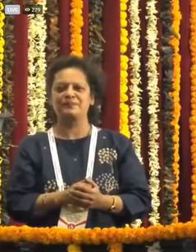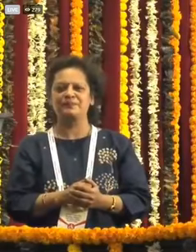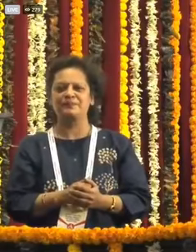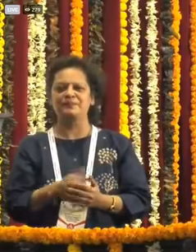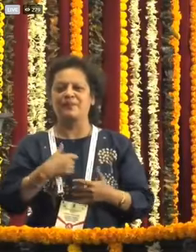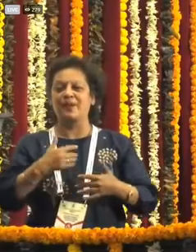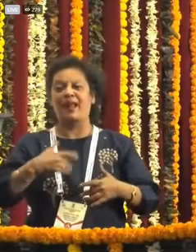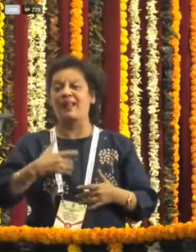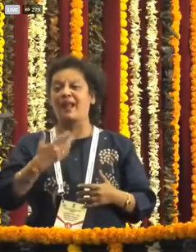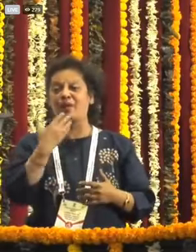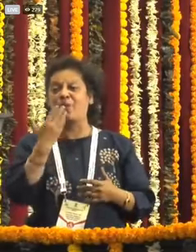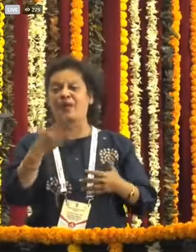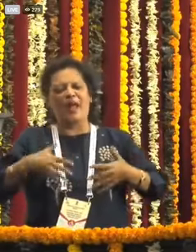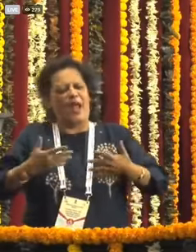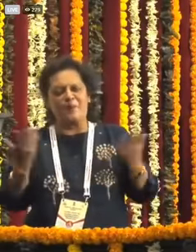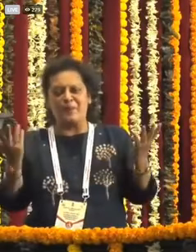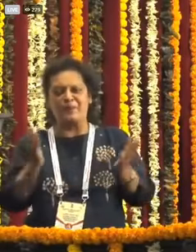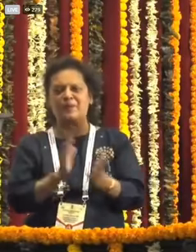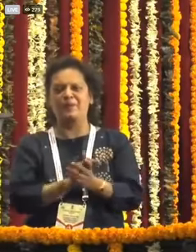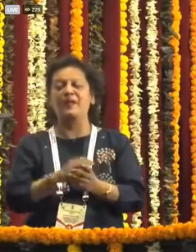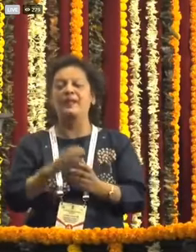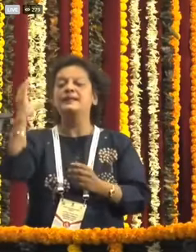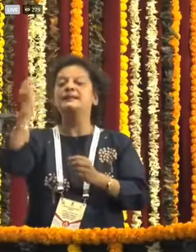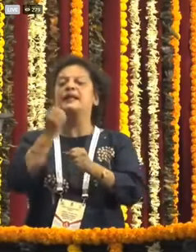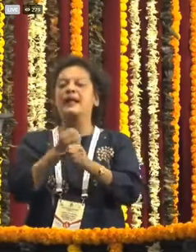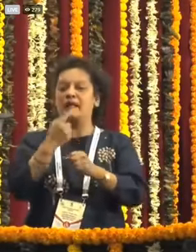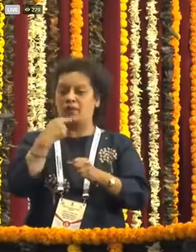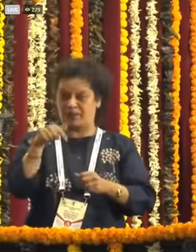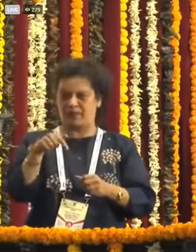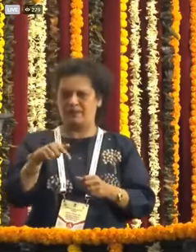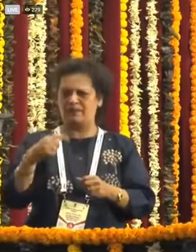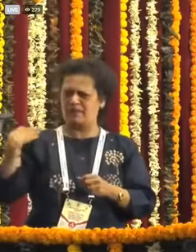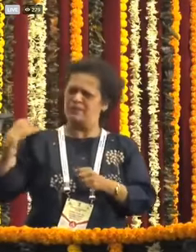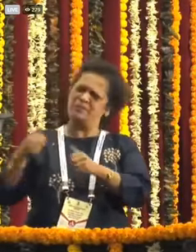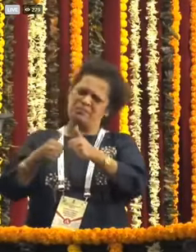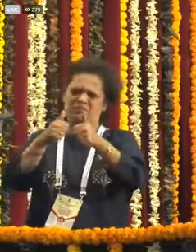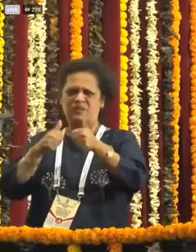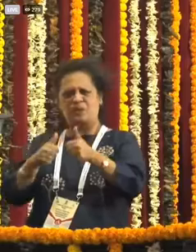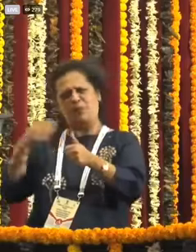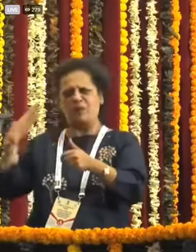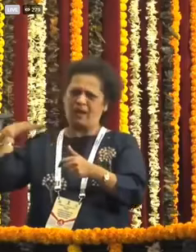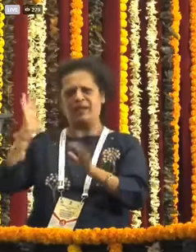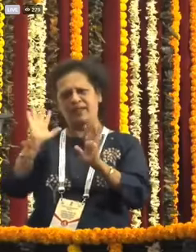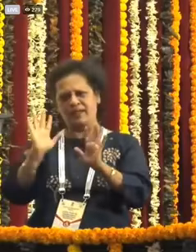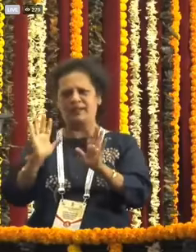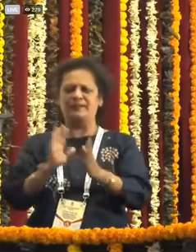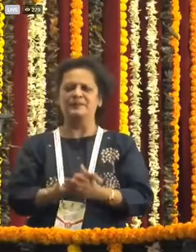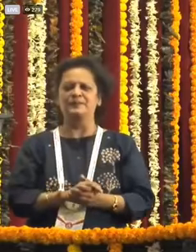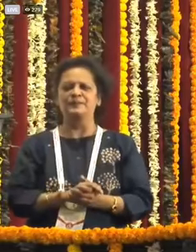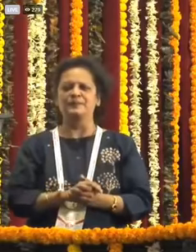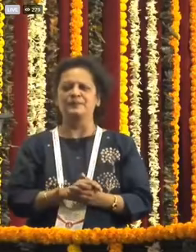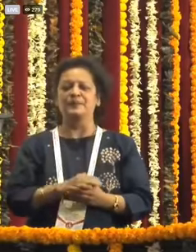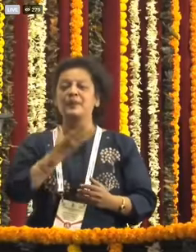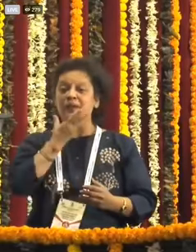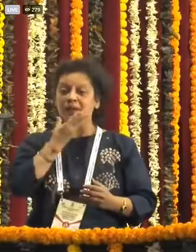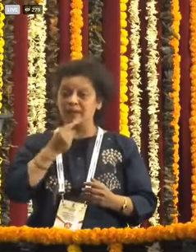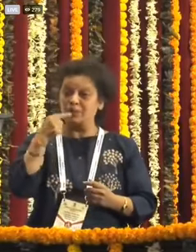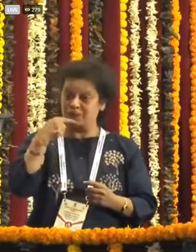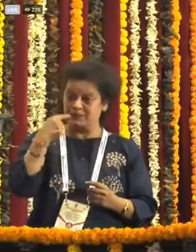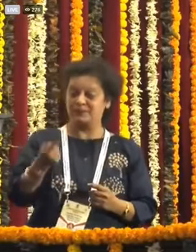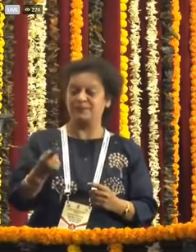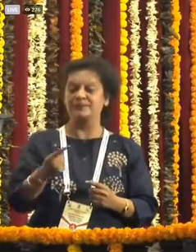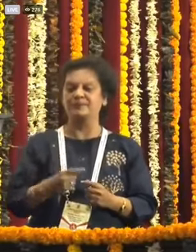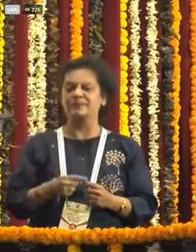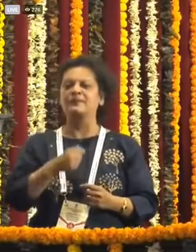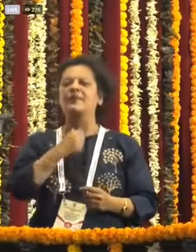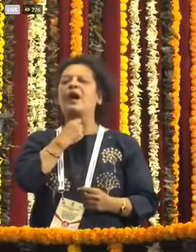सांगायला आनंद वाटतो की केंद्र सरकार देखील आपल्या मागे खंबीरपणे उभं आहे, प्रधानमंत्री नरेंद्र मोदीजींनी देखील